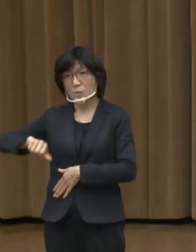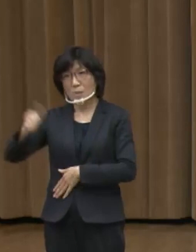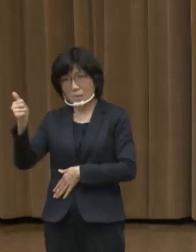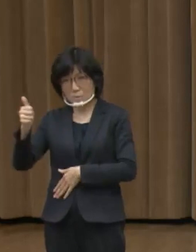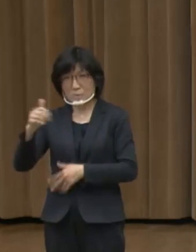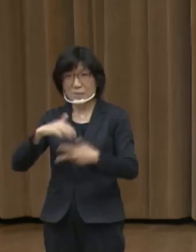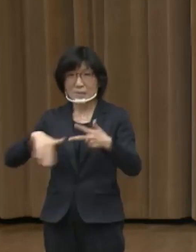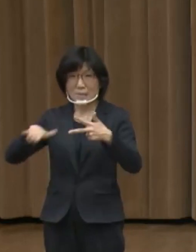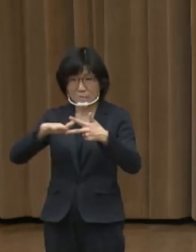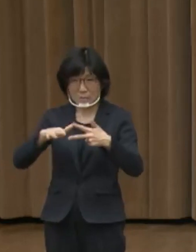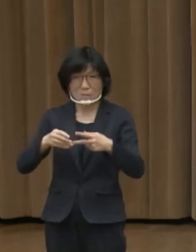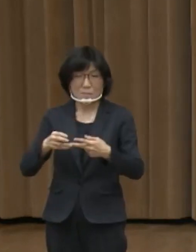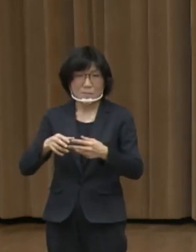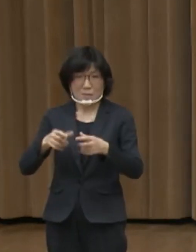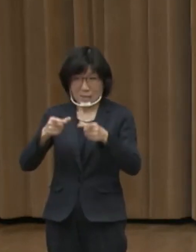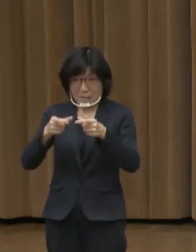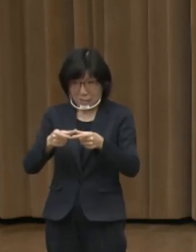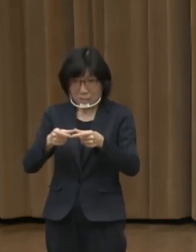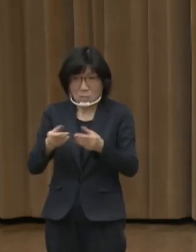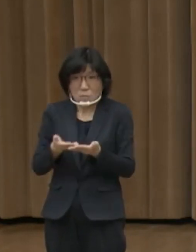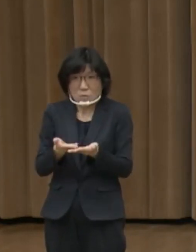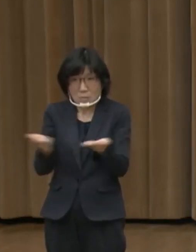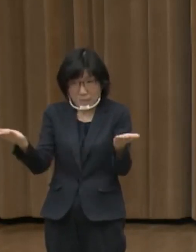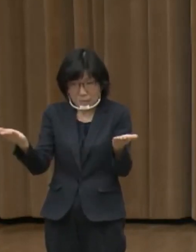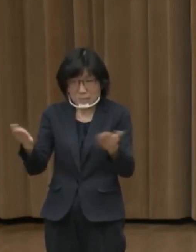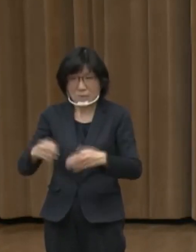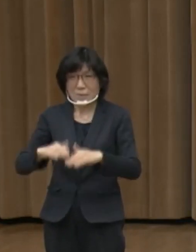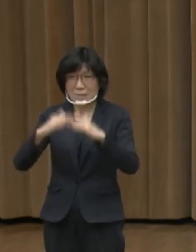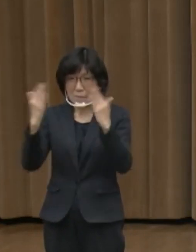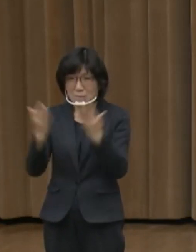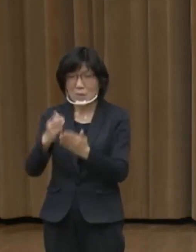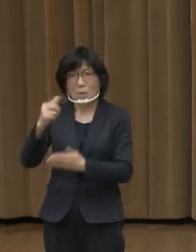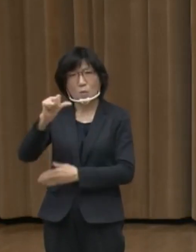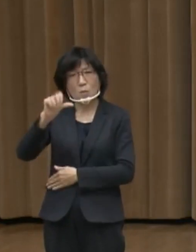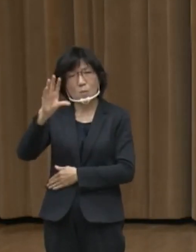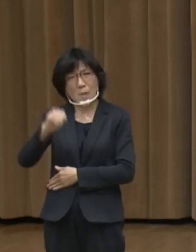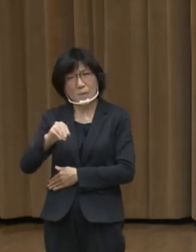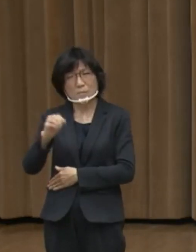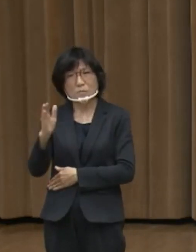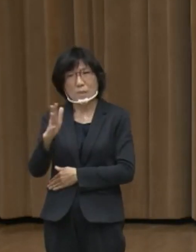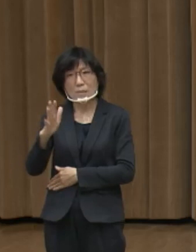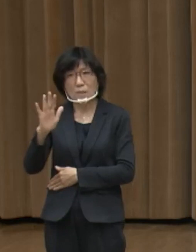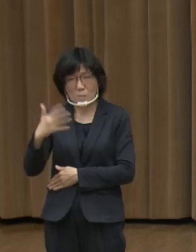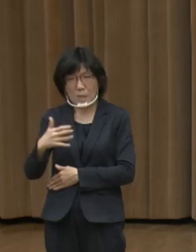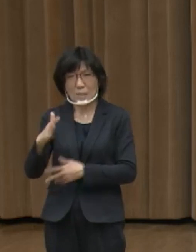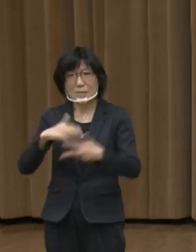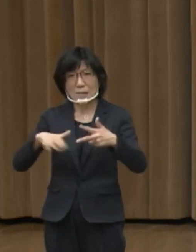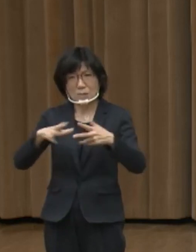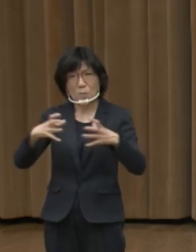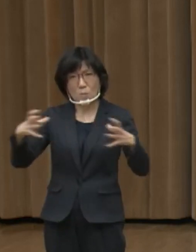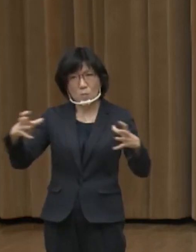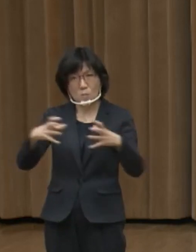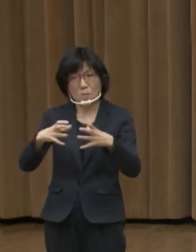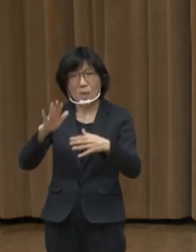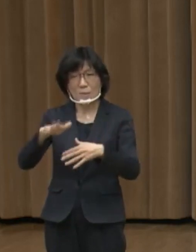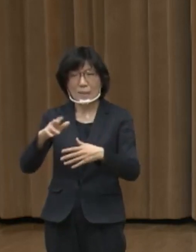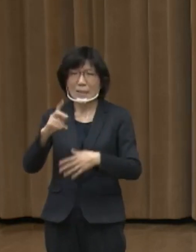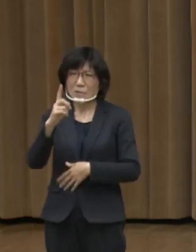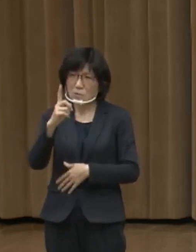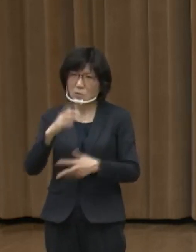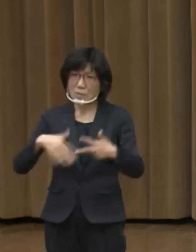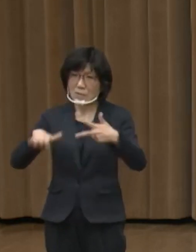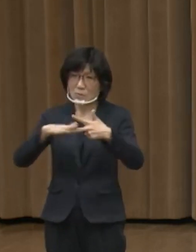。配布数は全体で5万個ですけれども、だいたい施設規模に応じますが、1施設あ